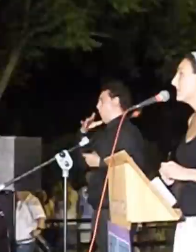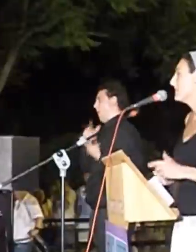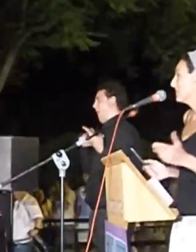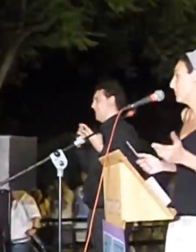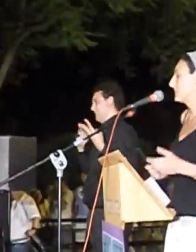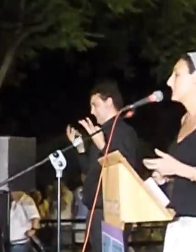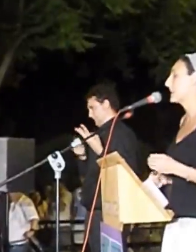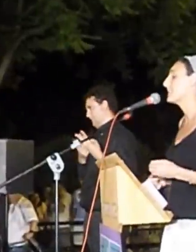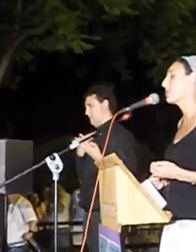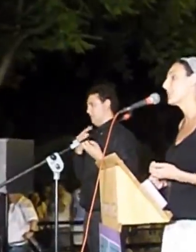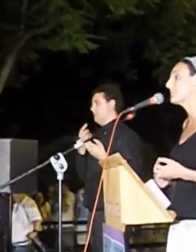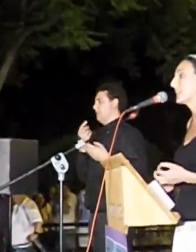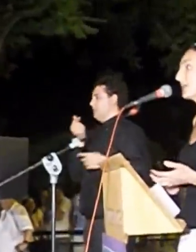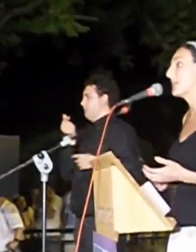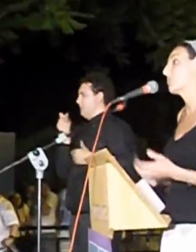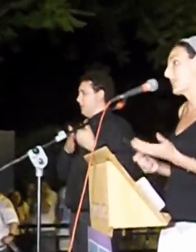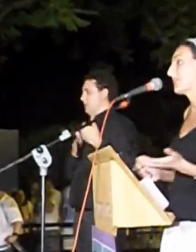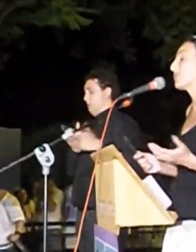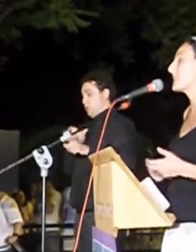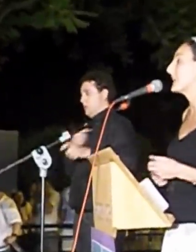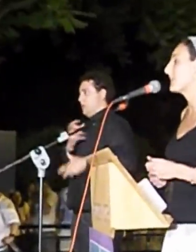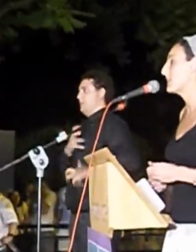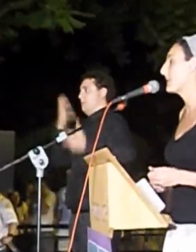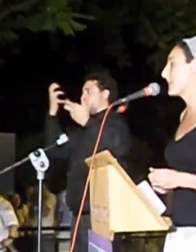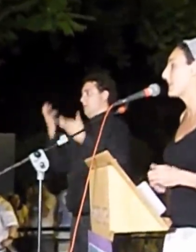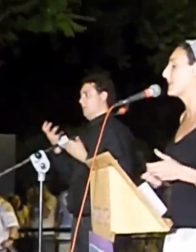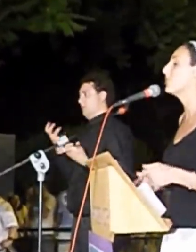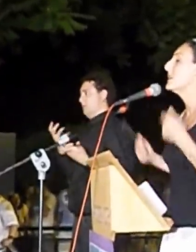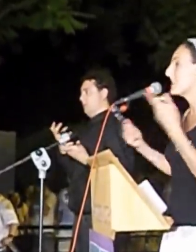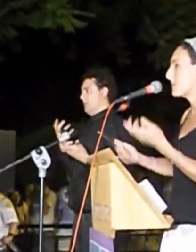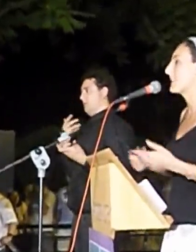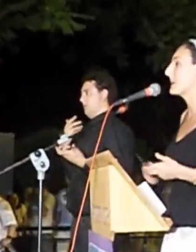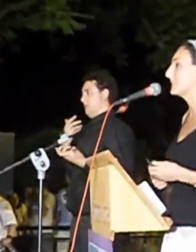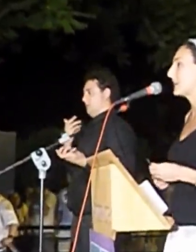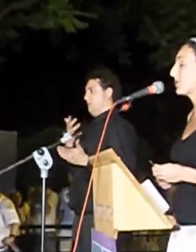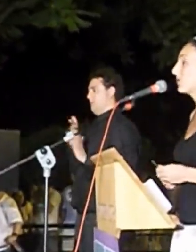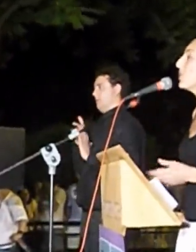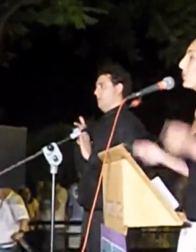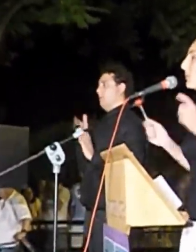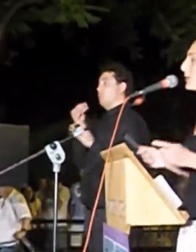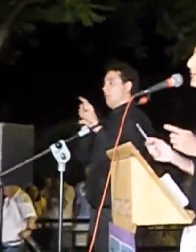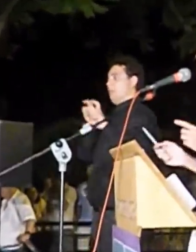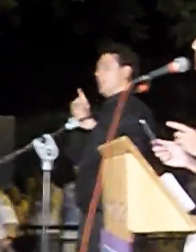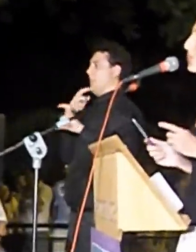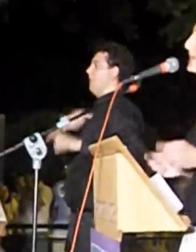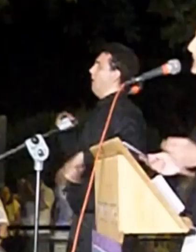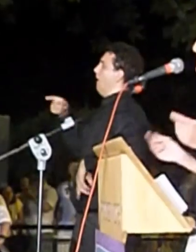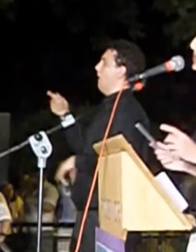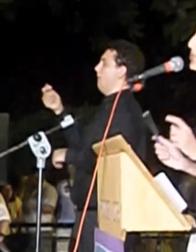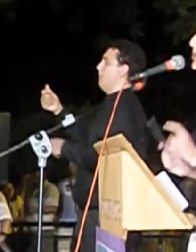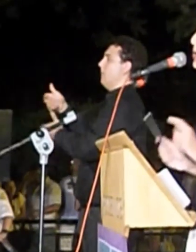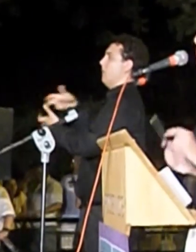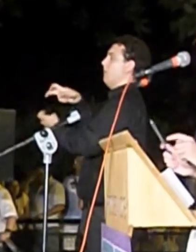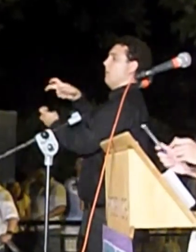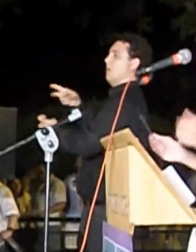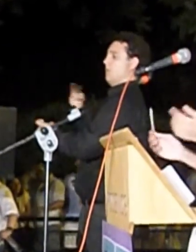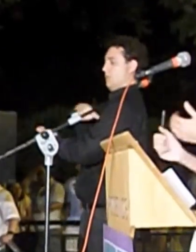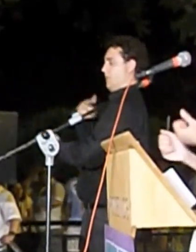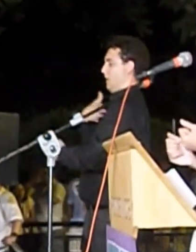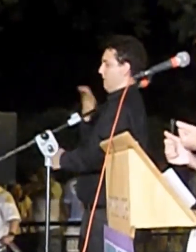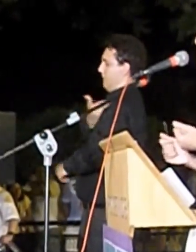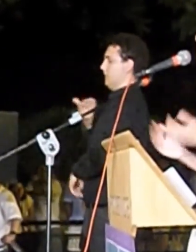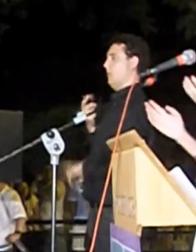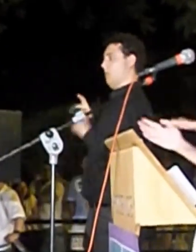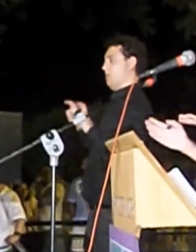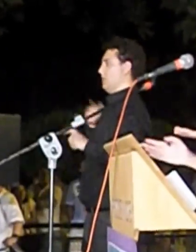al agua Pues esta gente coge y se cabrea porque considera que van a perder dinero y demandan al Estado lo peor de todo es que esto no lo va a juzgar un